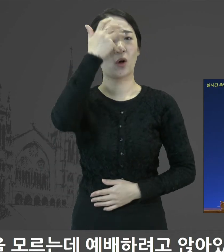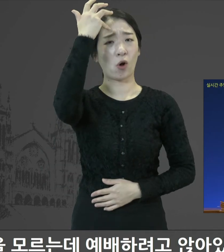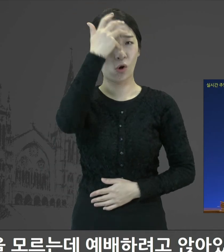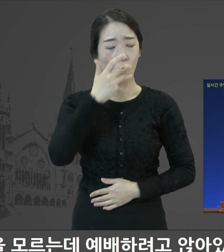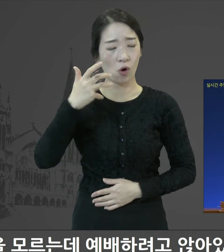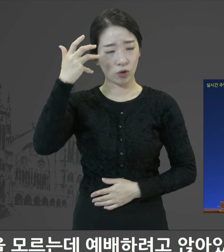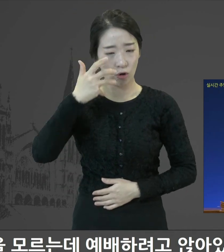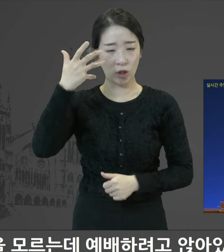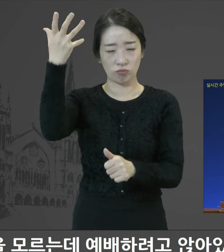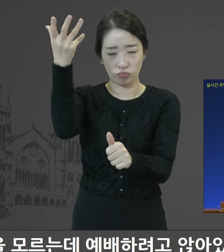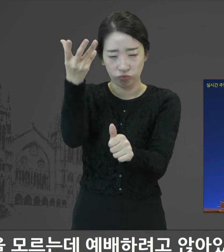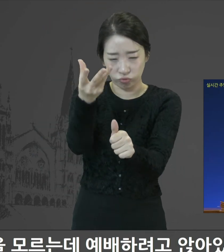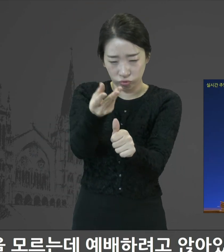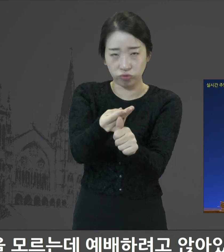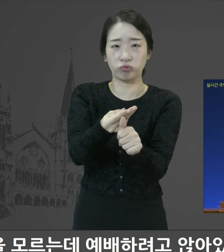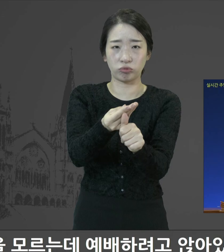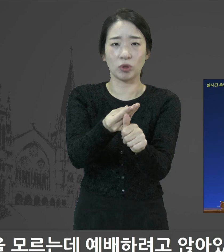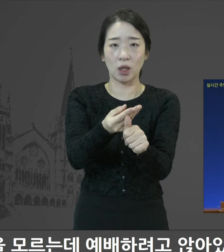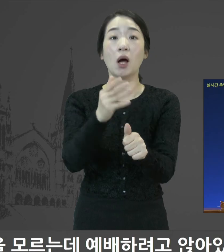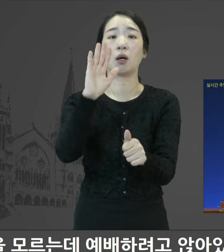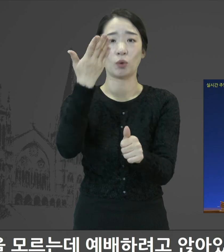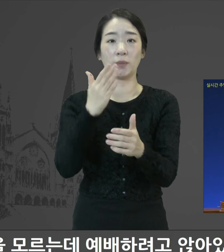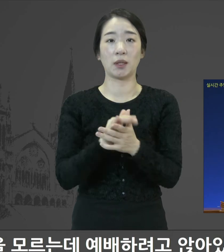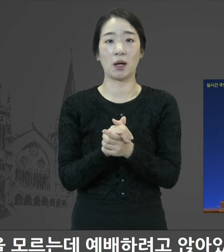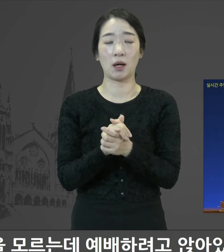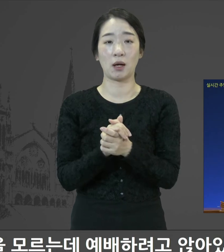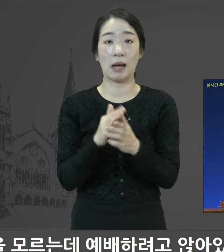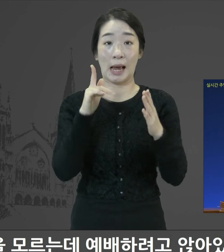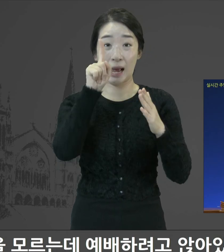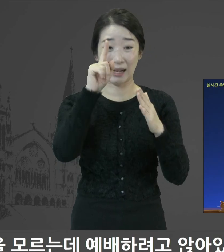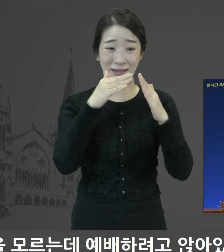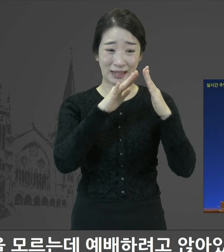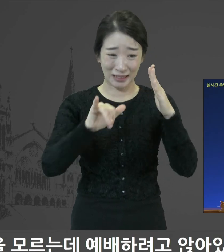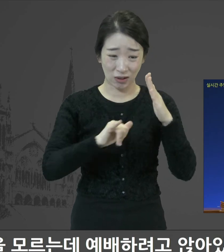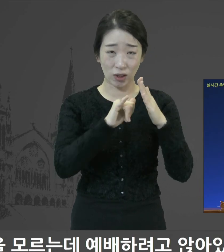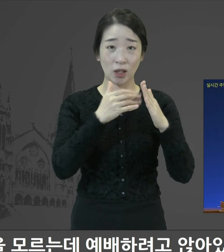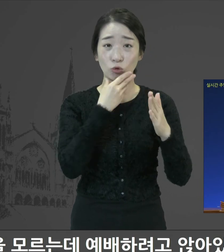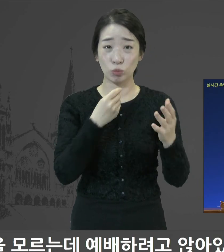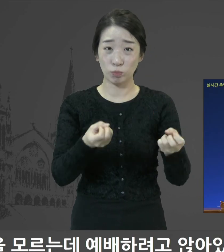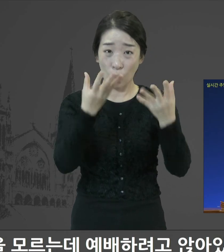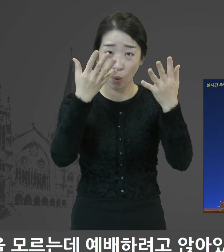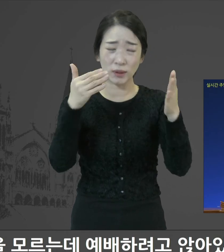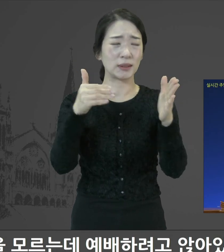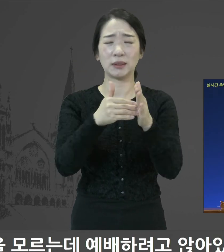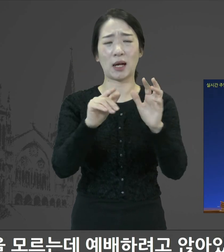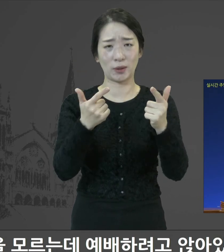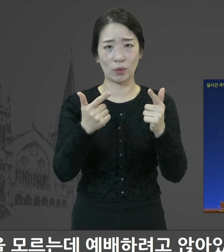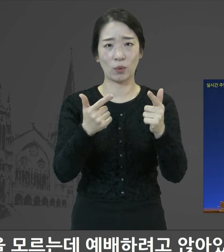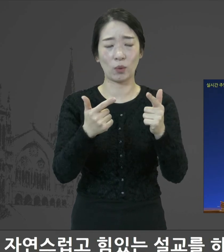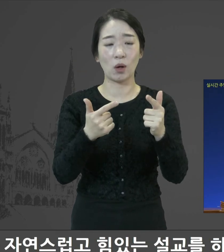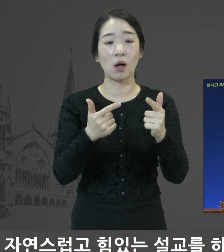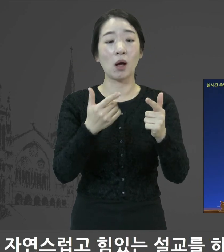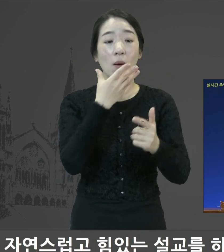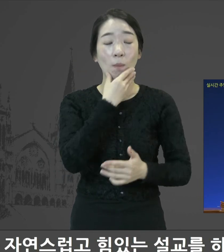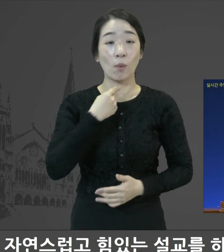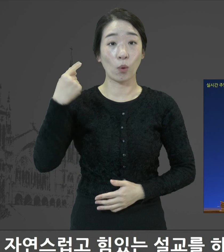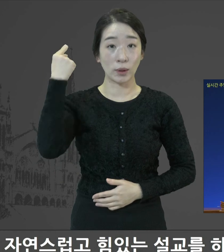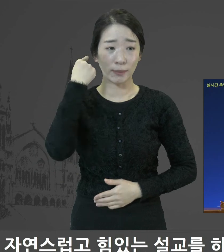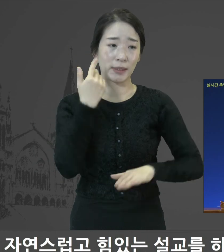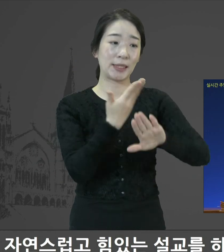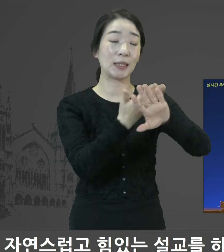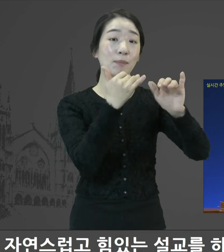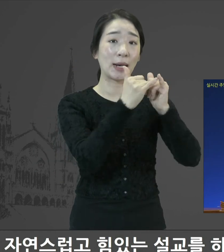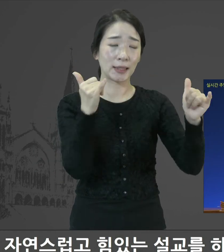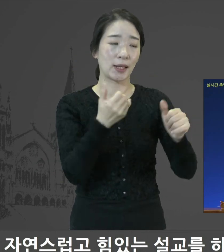부어졌어요. 이거는 한 가정의 축복을 얘기하는 게 아니었습니다. 이거는 복음이 이방인으로 전달되어지는,